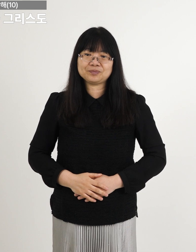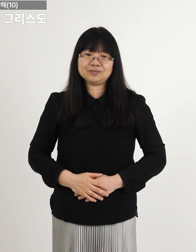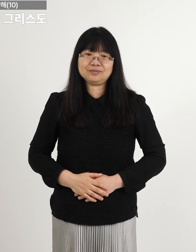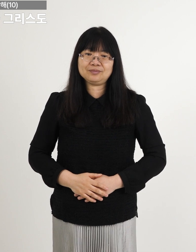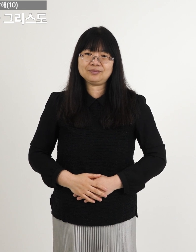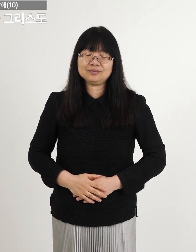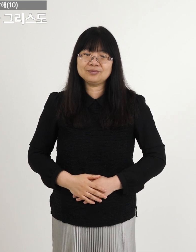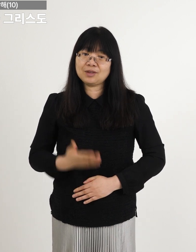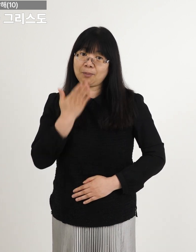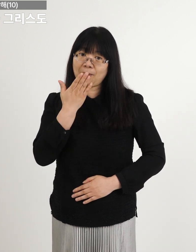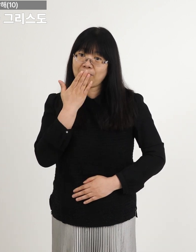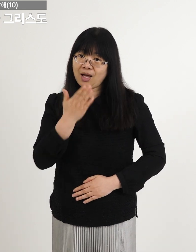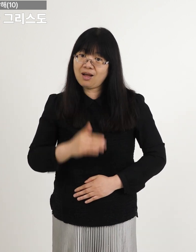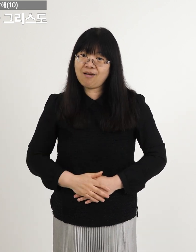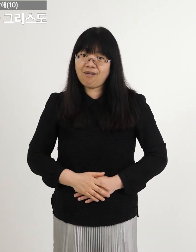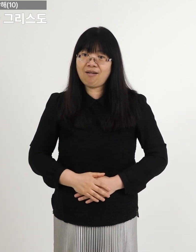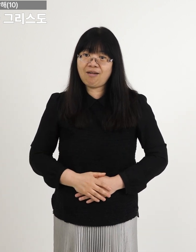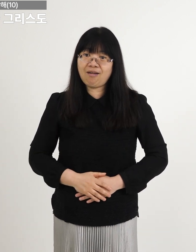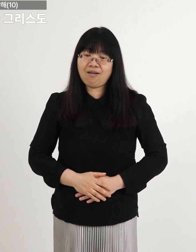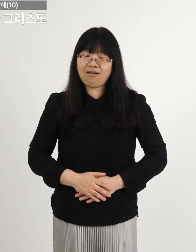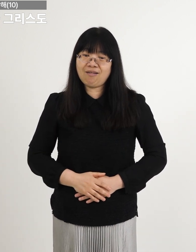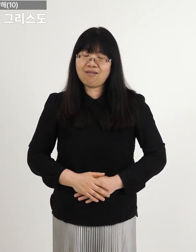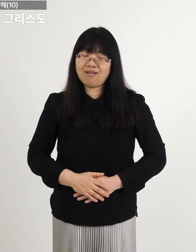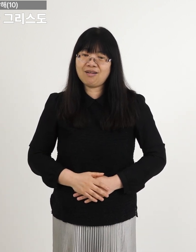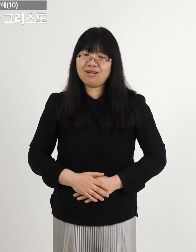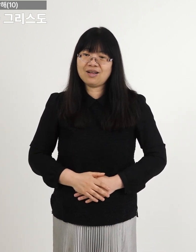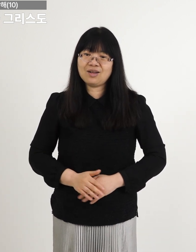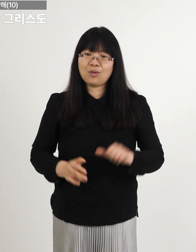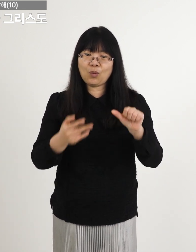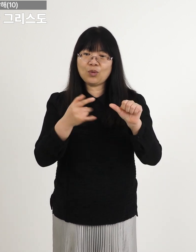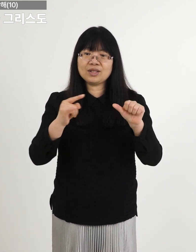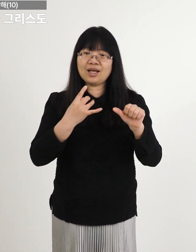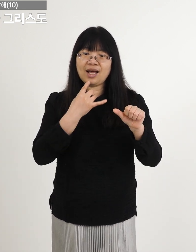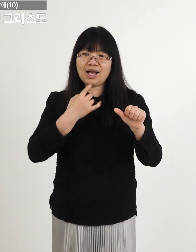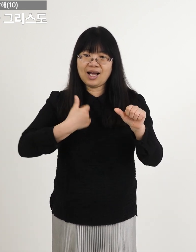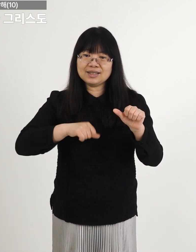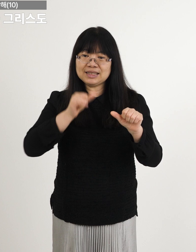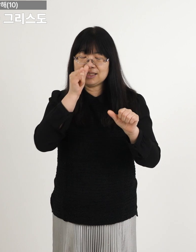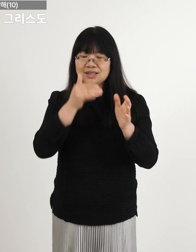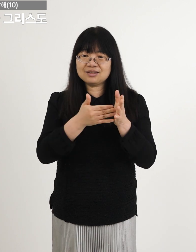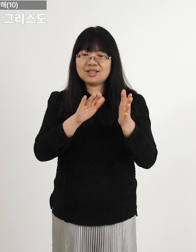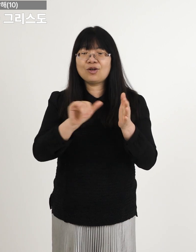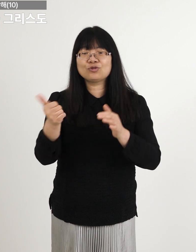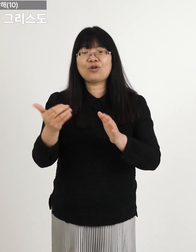이런 거 가능할까요? 5대 독자가 있었는데 죽었어.